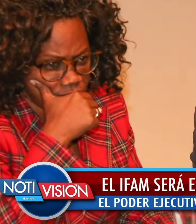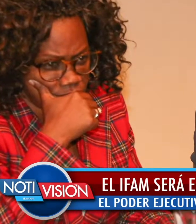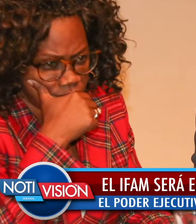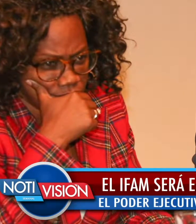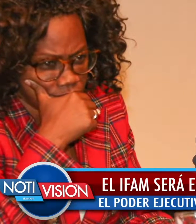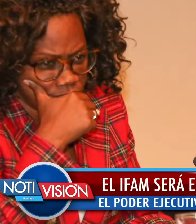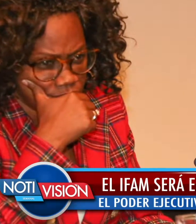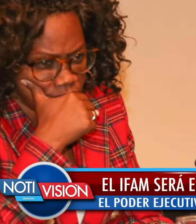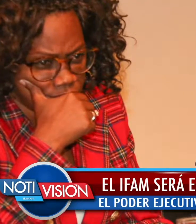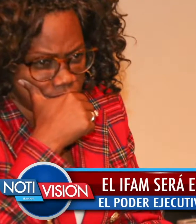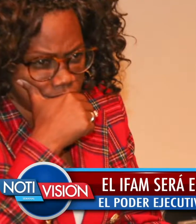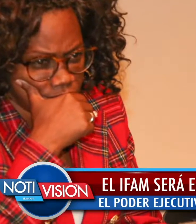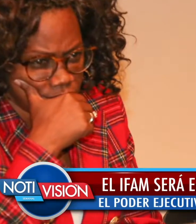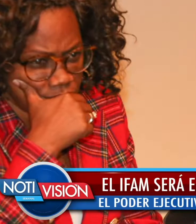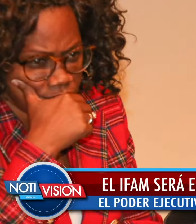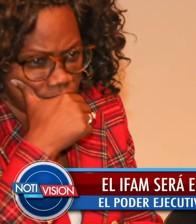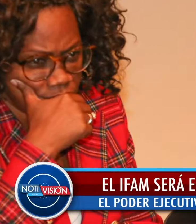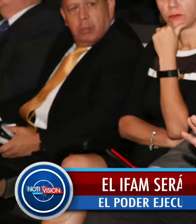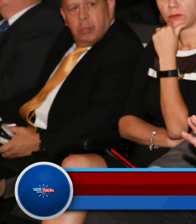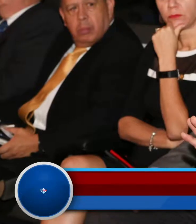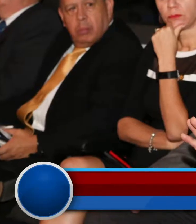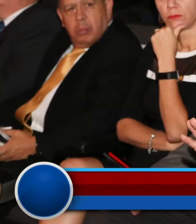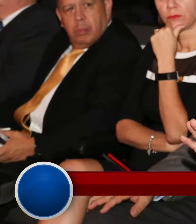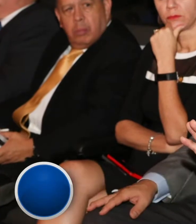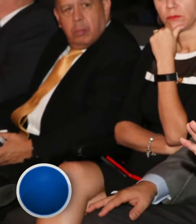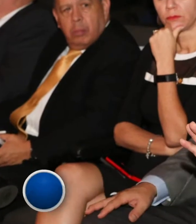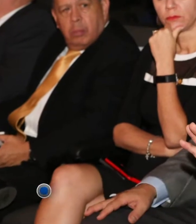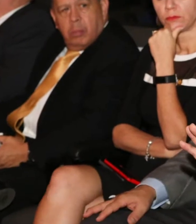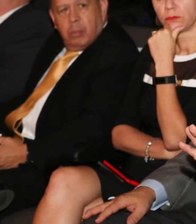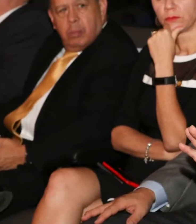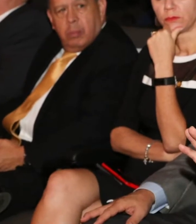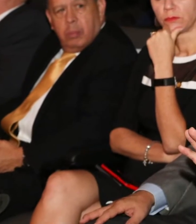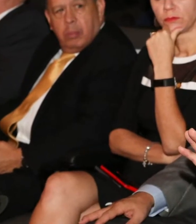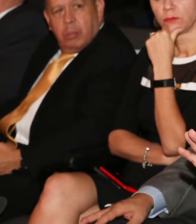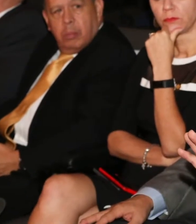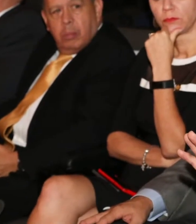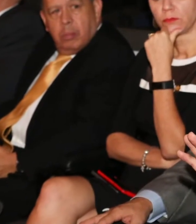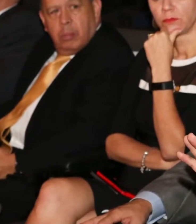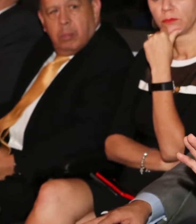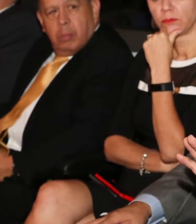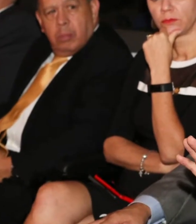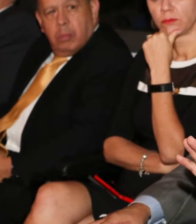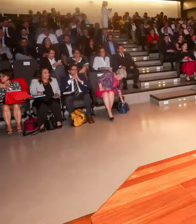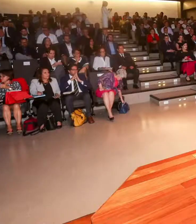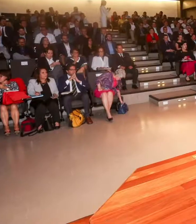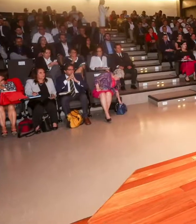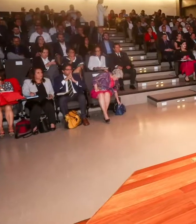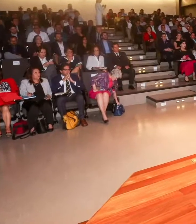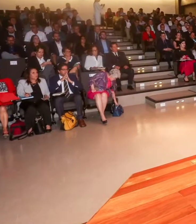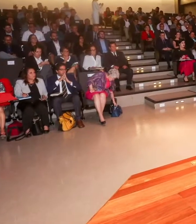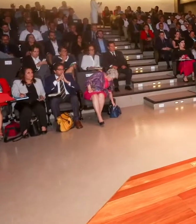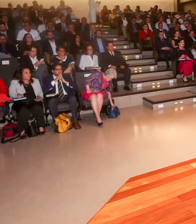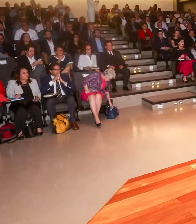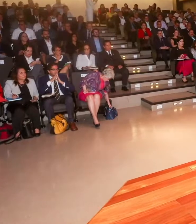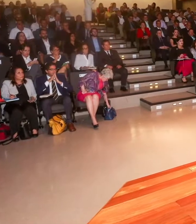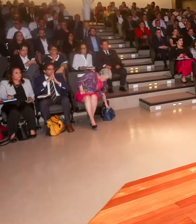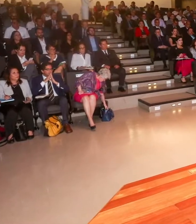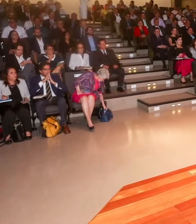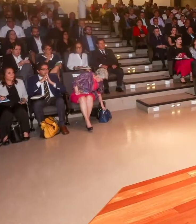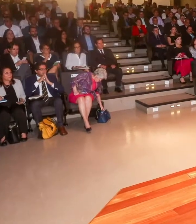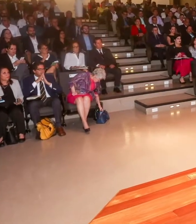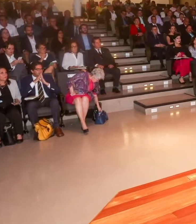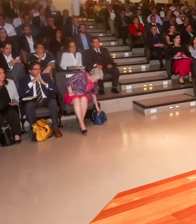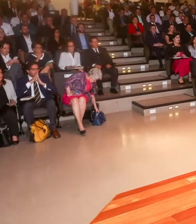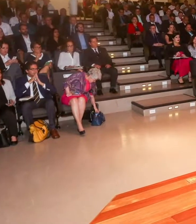intendencias a knight suscribieron este martes un convenio marco de cooperación tripartito como mecanismo de articulación para el